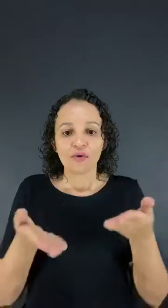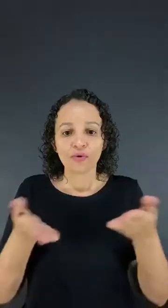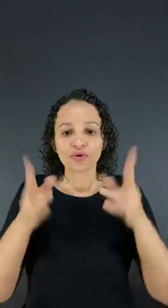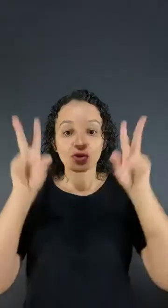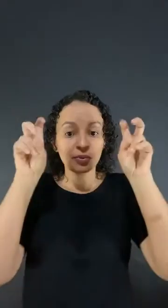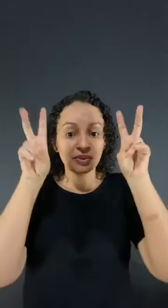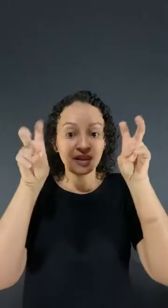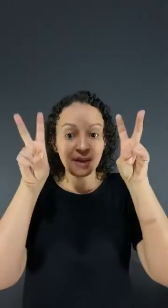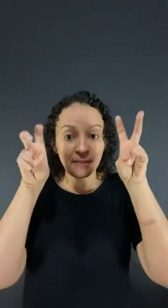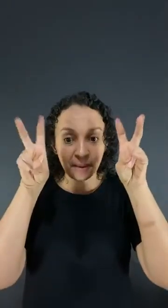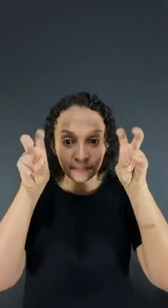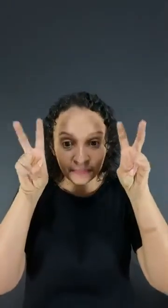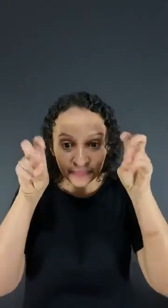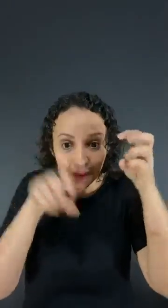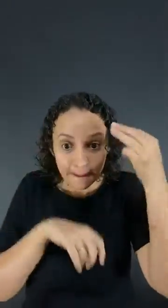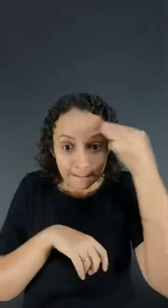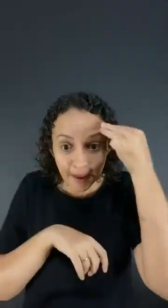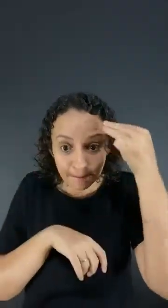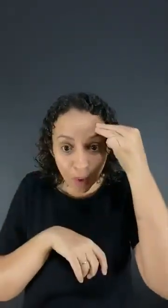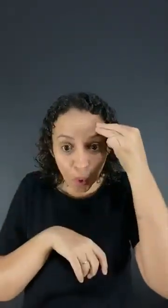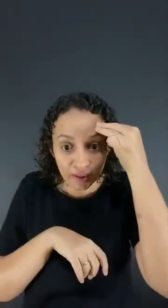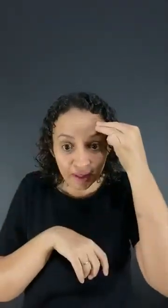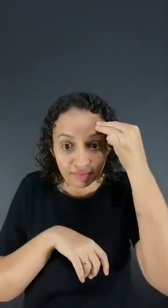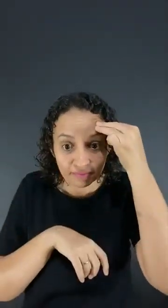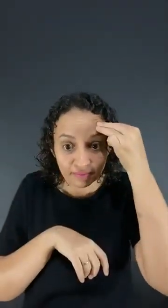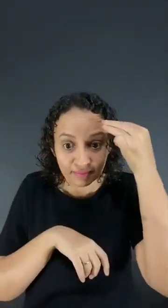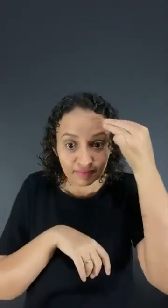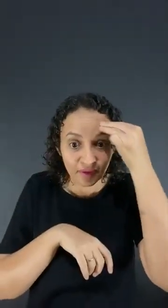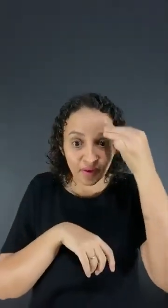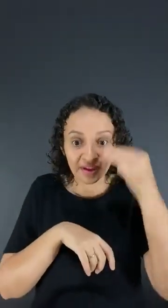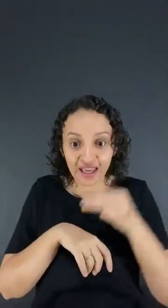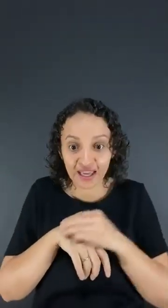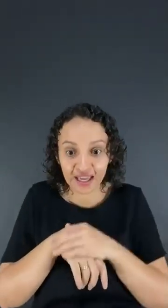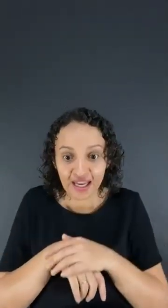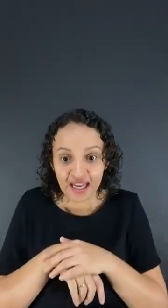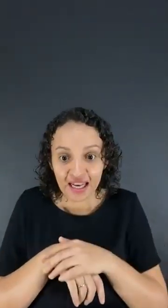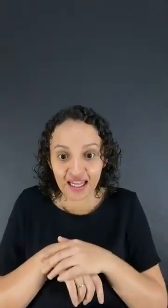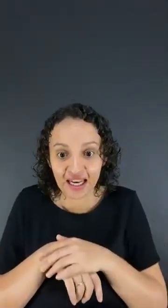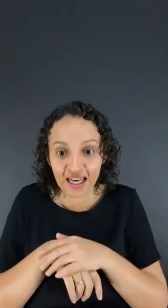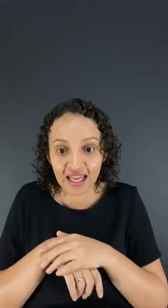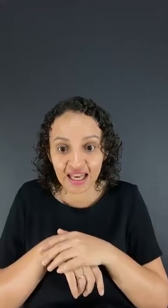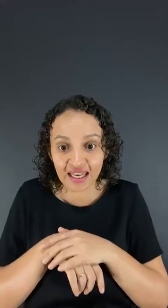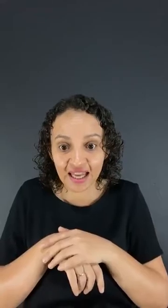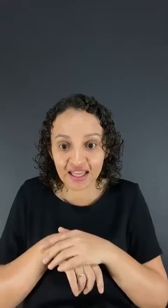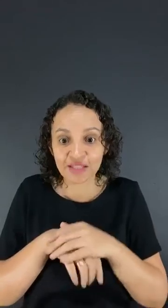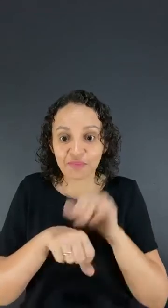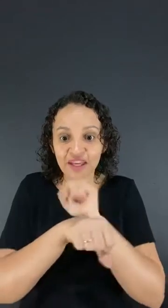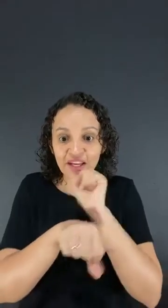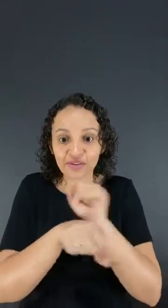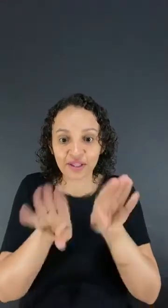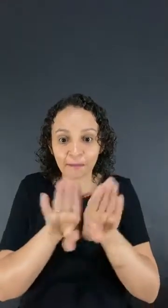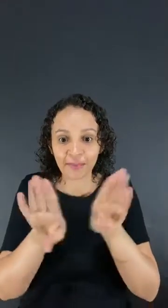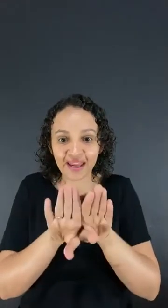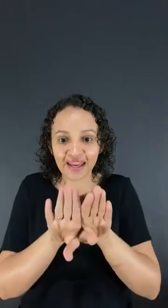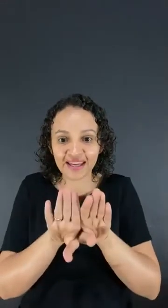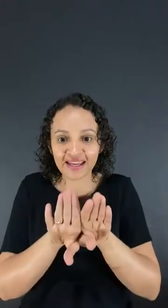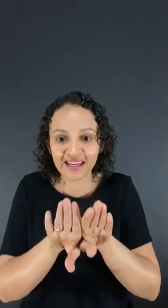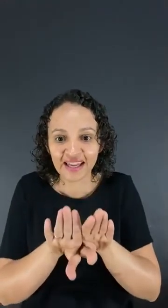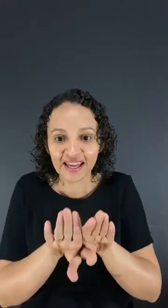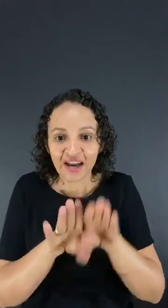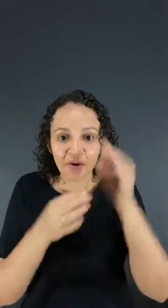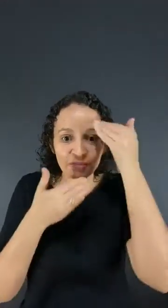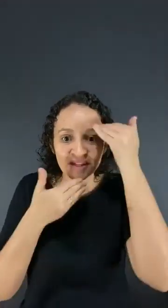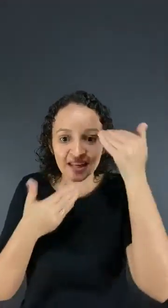conversar hoje sobre o tema memória, ok? Lelena esperando